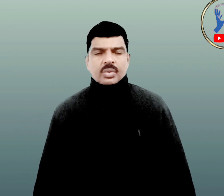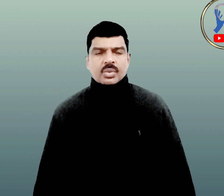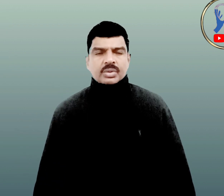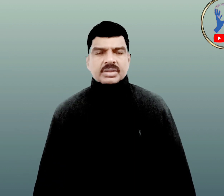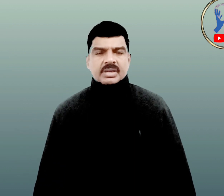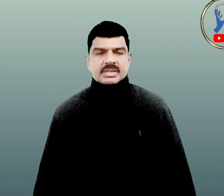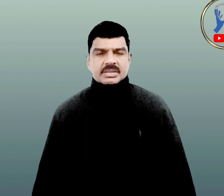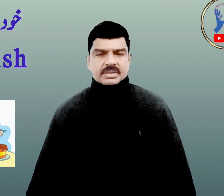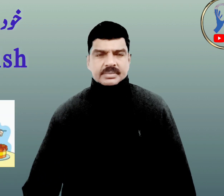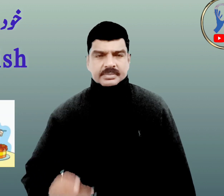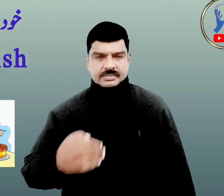खुदगर्ज